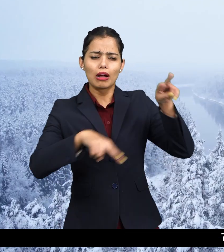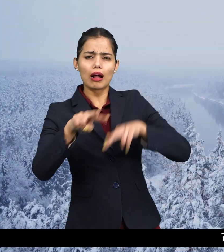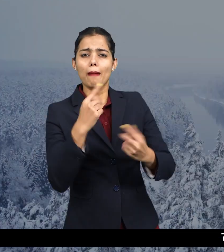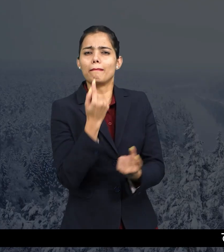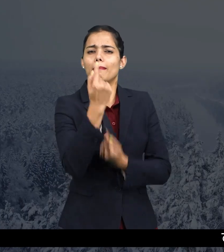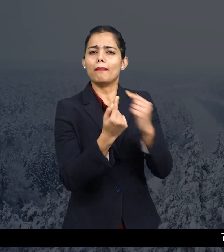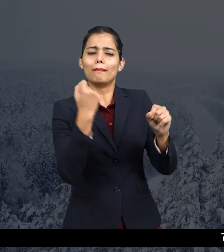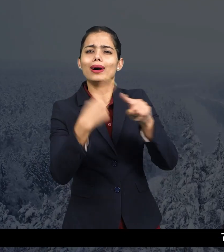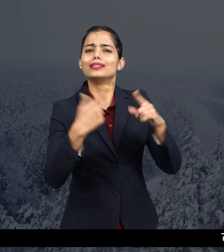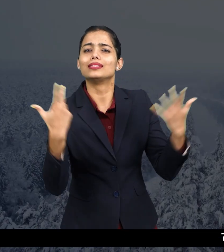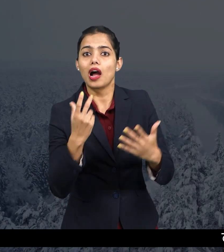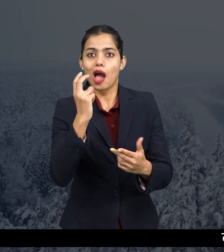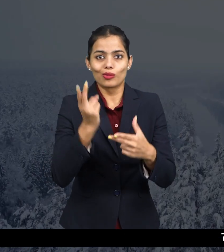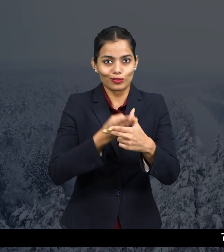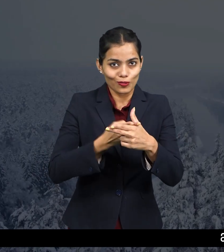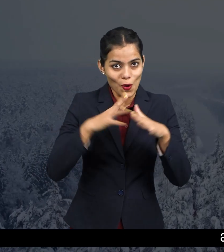बटाटा,